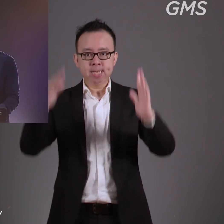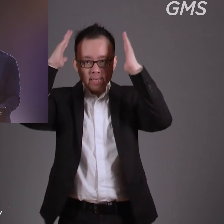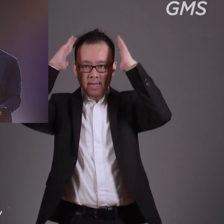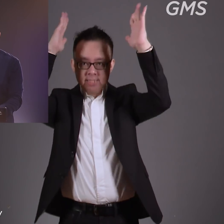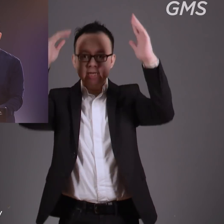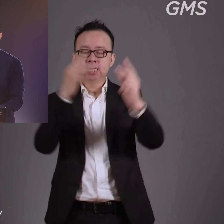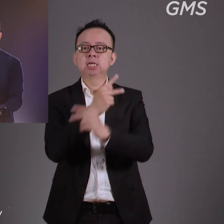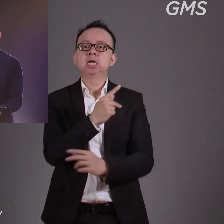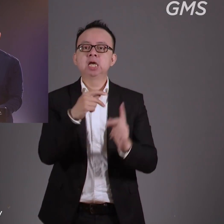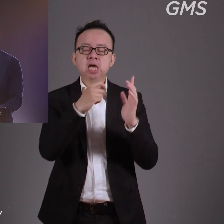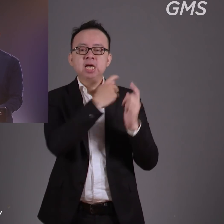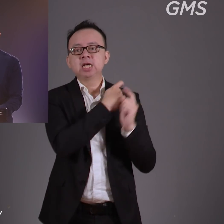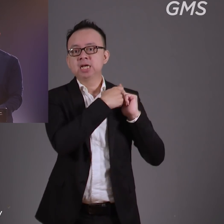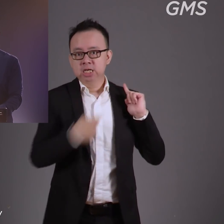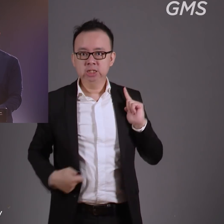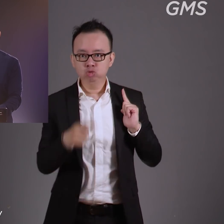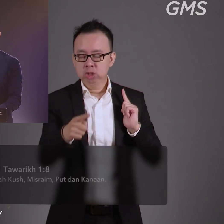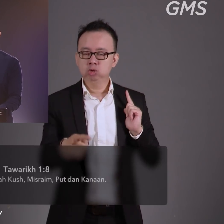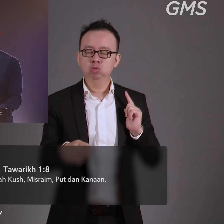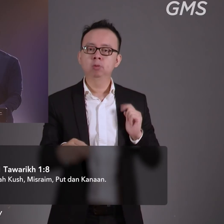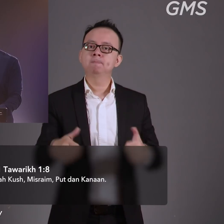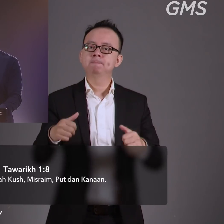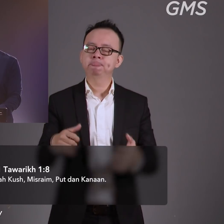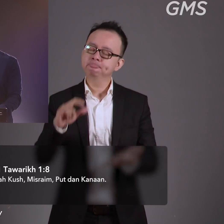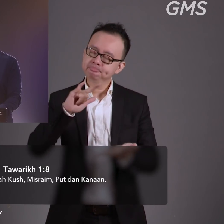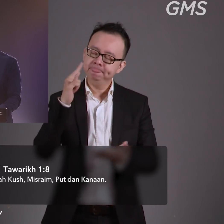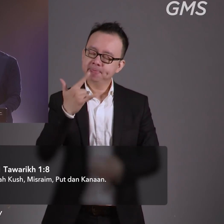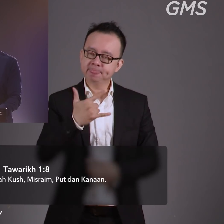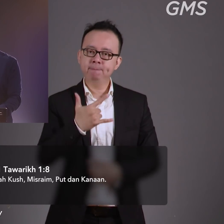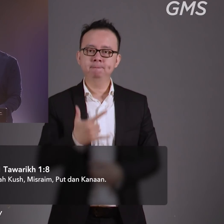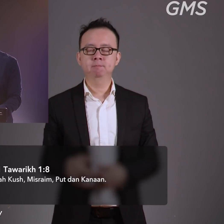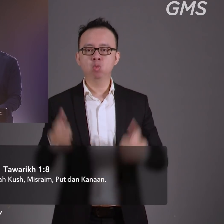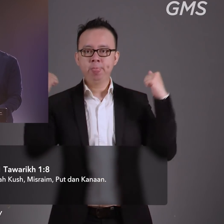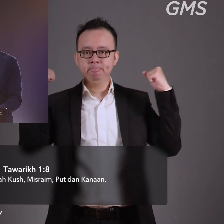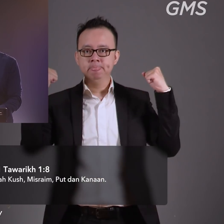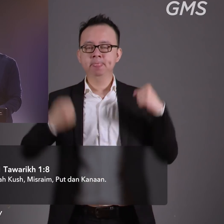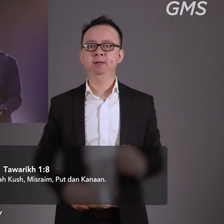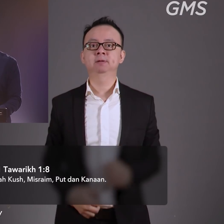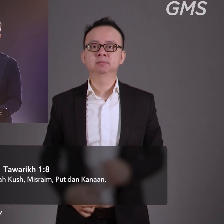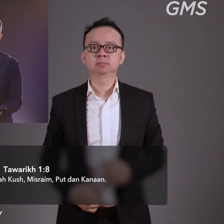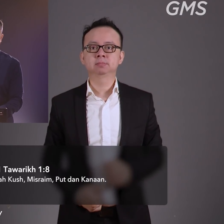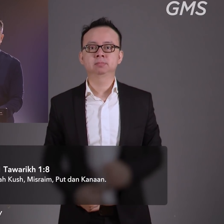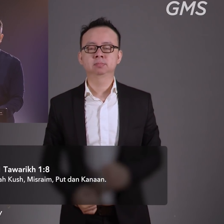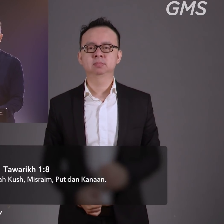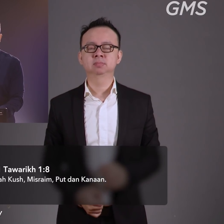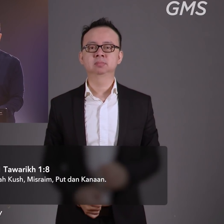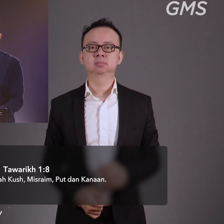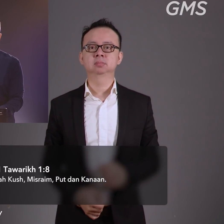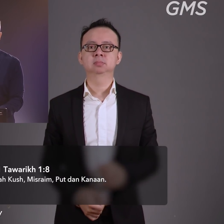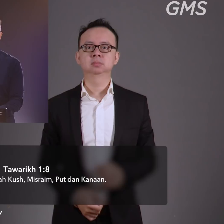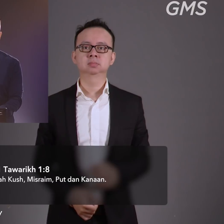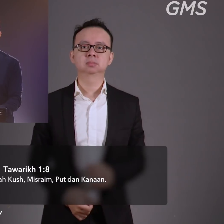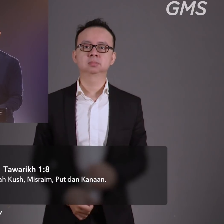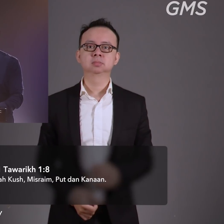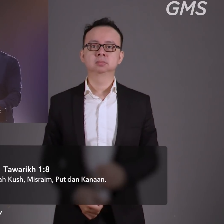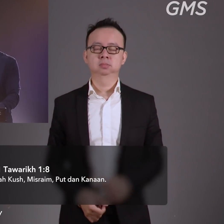berubah. Nah, Ham ini memperanakan Kush Misraim, lalu Put dan Kanaan. Put dan